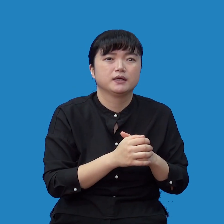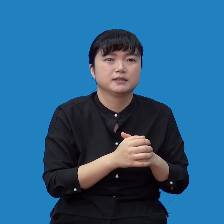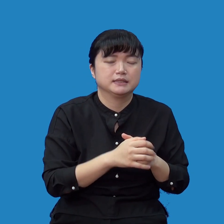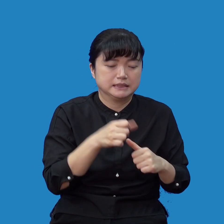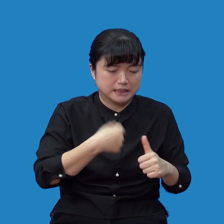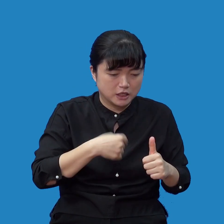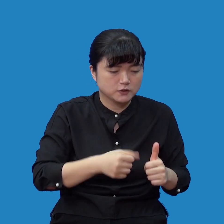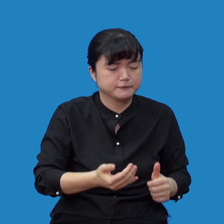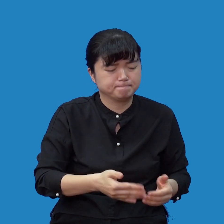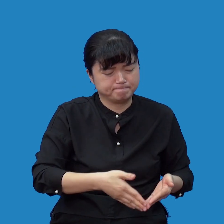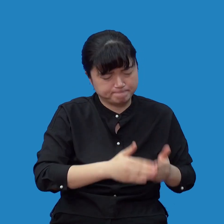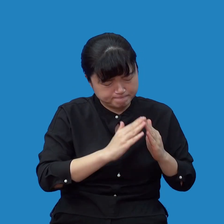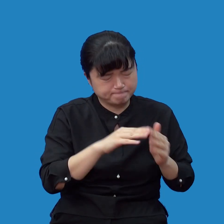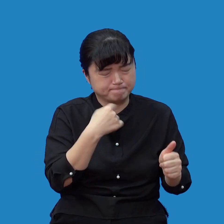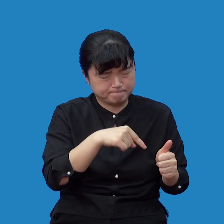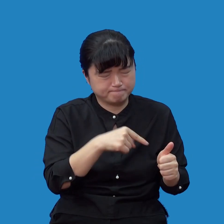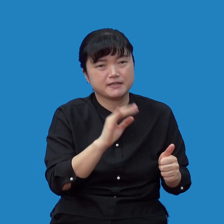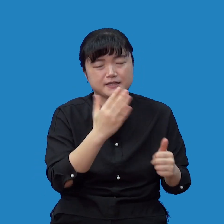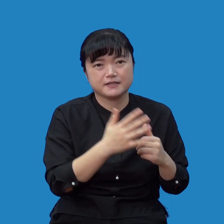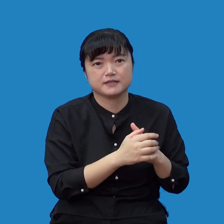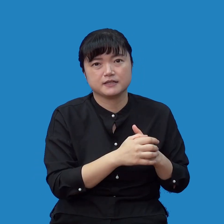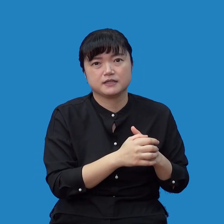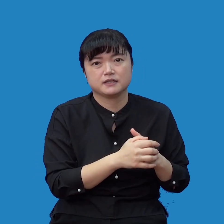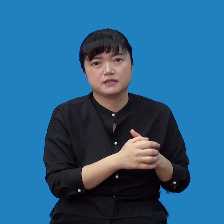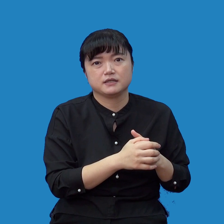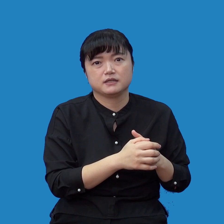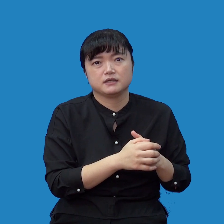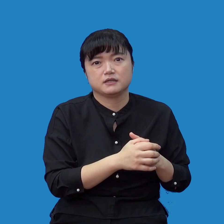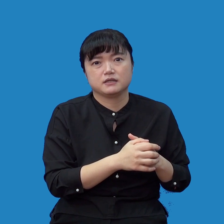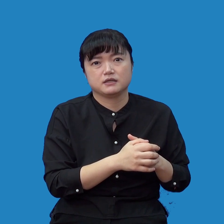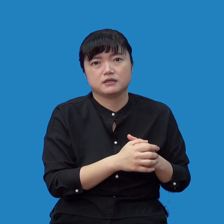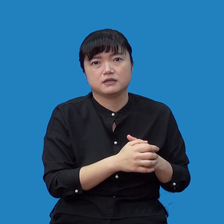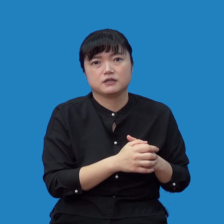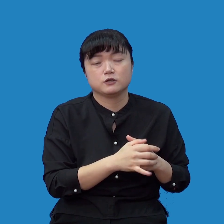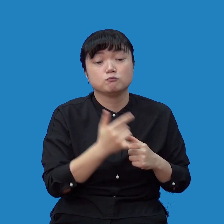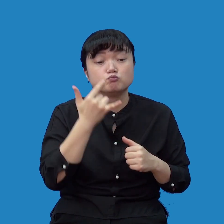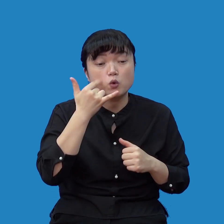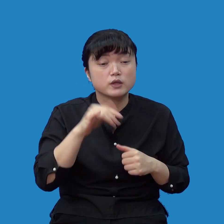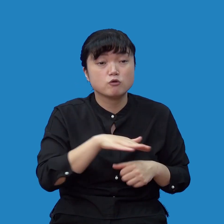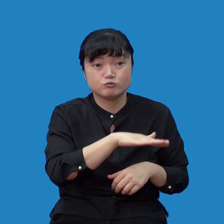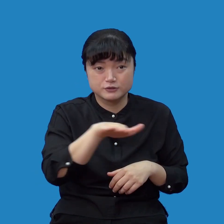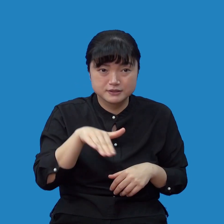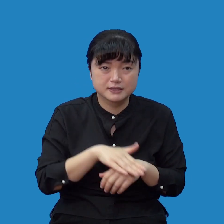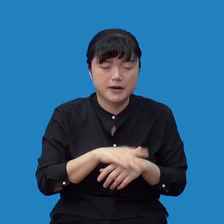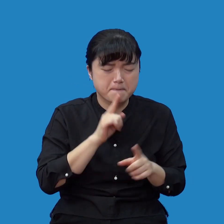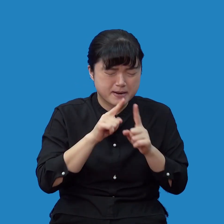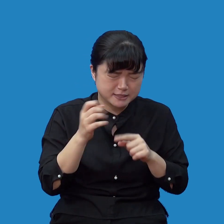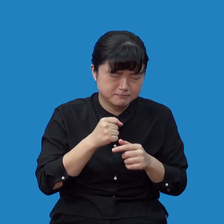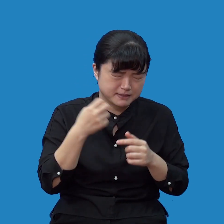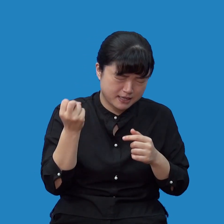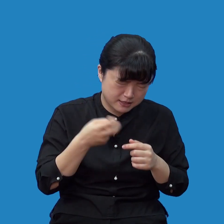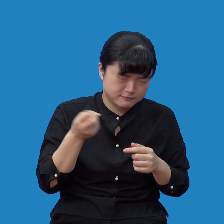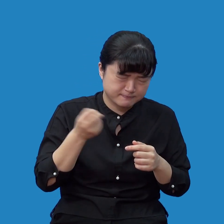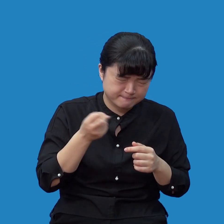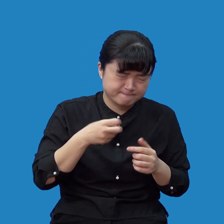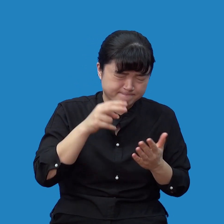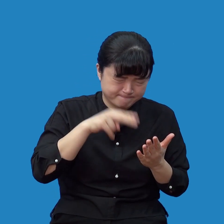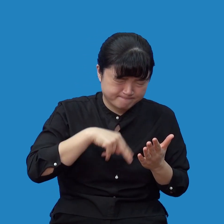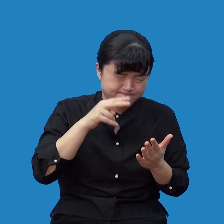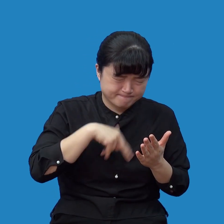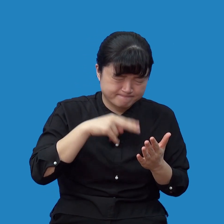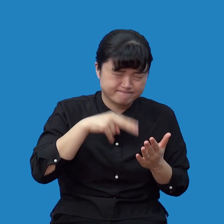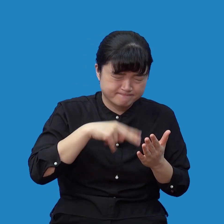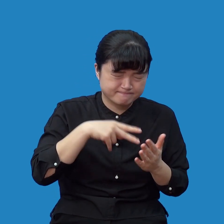있습니다. 그래서 그러기 위해서는 부모된 우리 자신이 말씀을 끝까지 붙잡고 믿음을 끝까지 지켜야